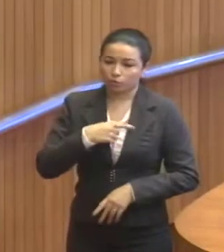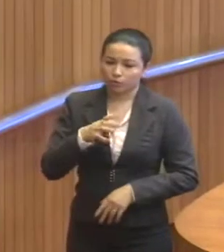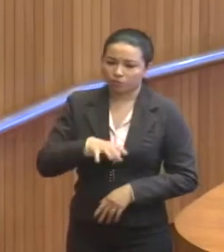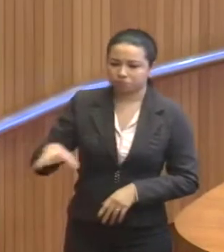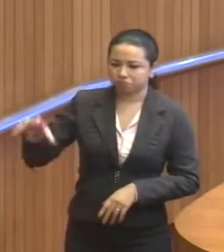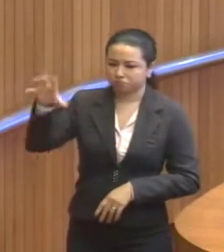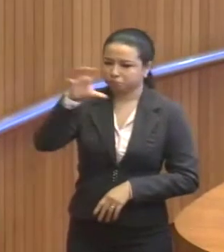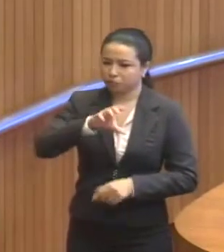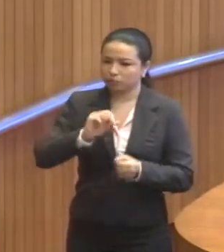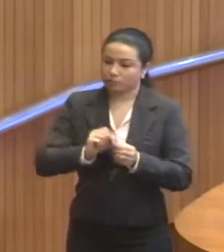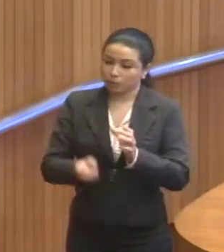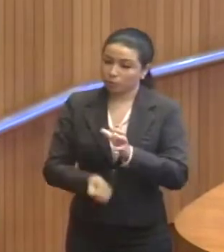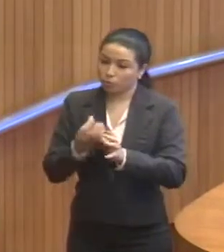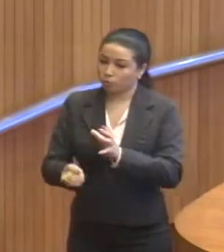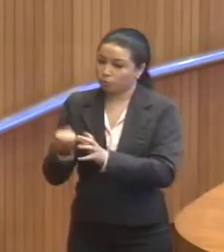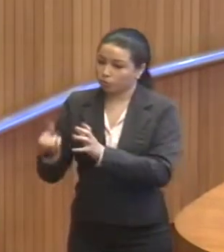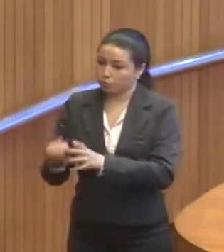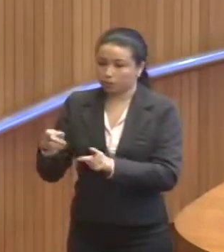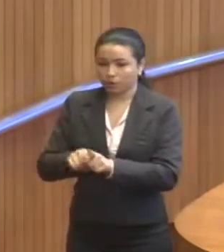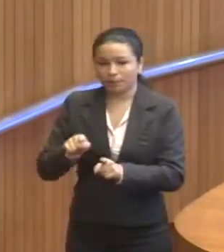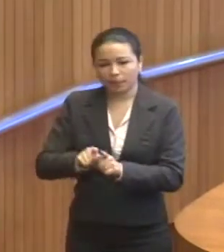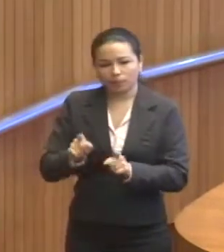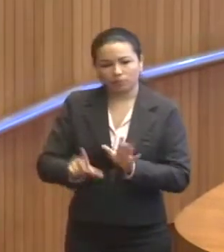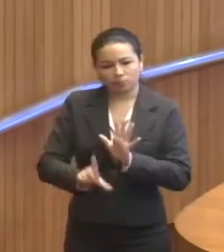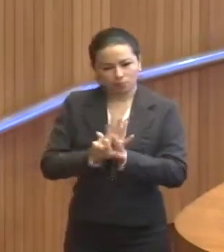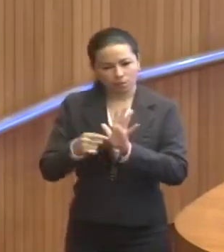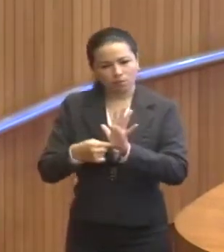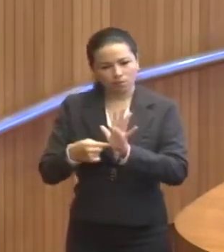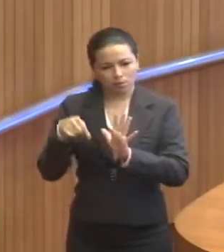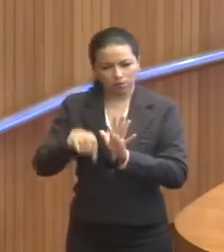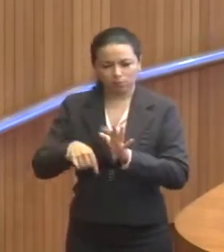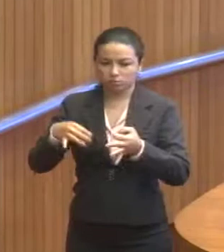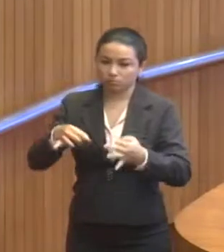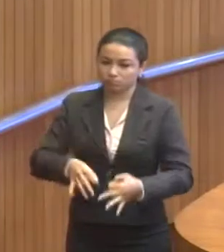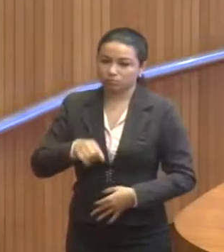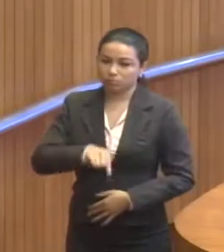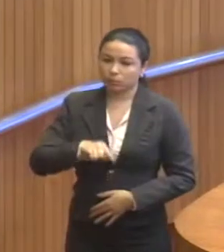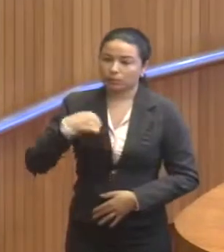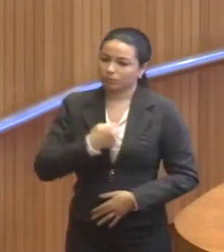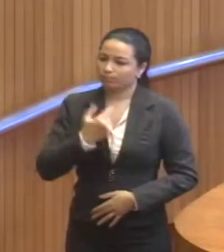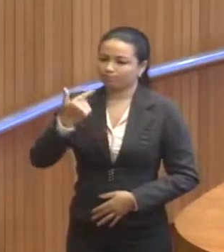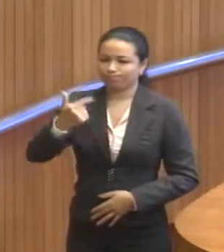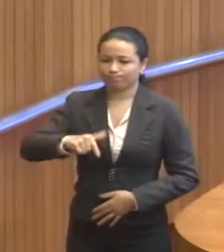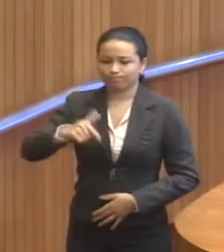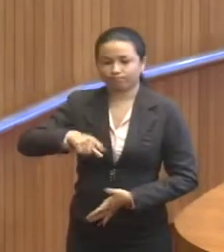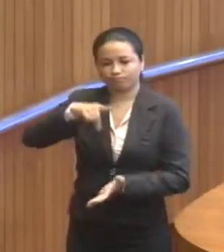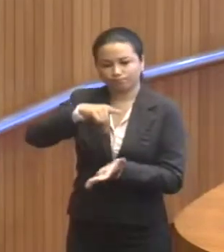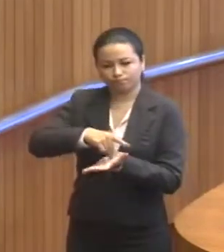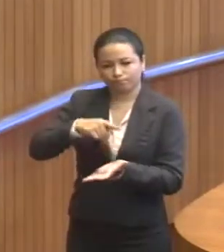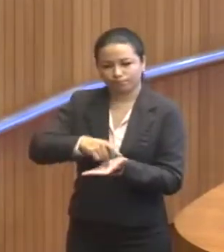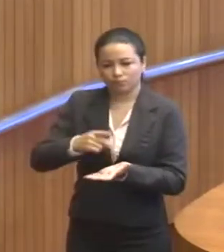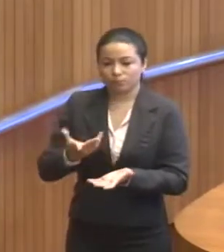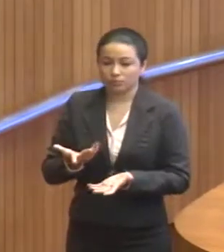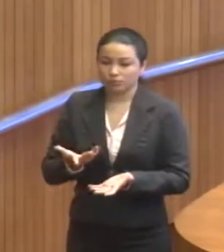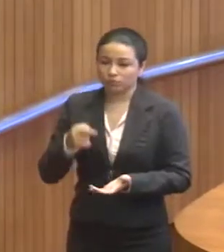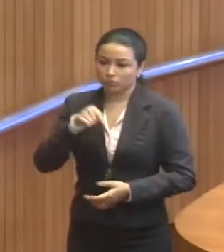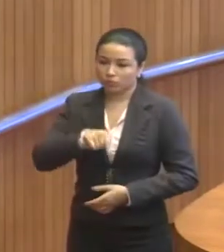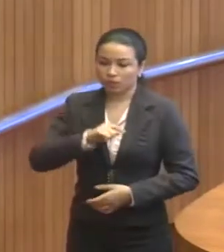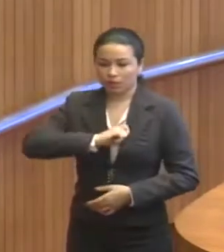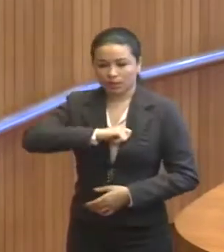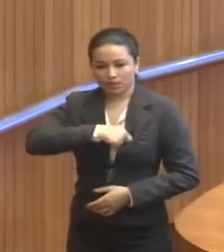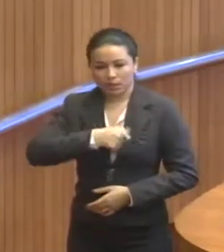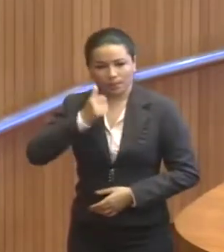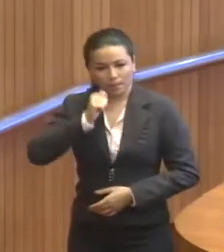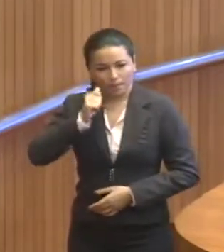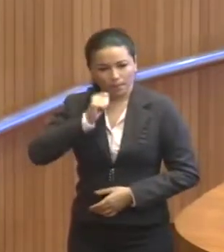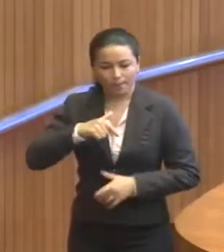essas regionais e criadas, do ponto de vista legal, as delegacias especializadas, nós não temos efetivamente, na prática,